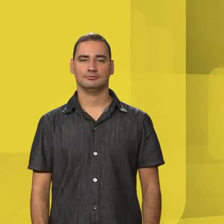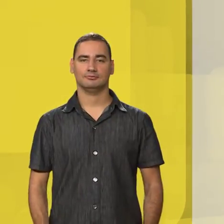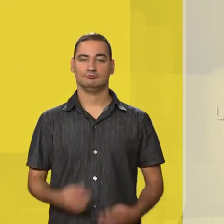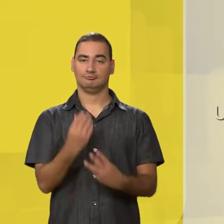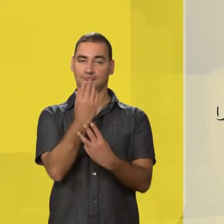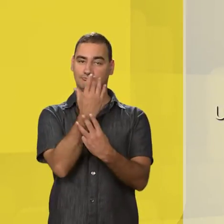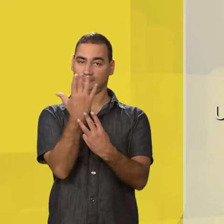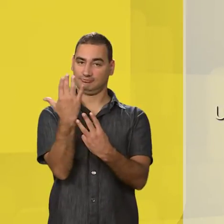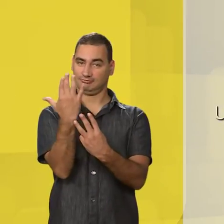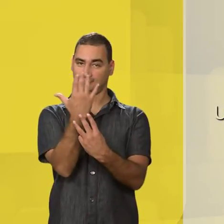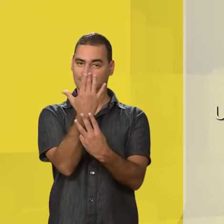O FSM.